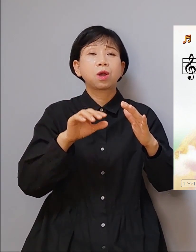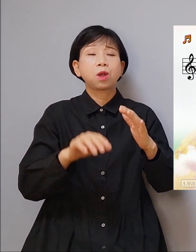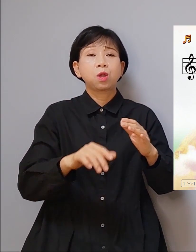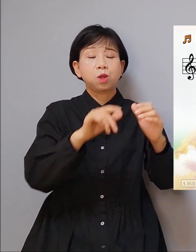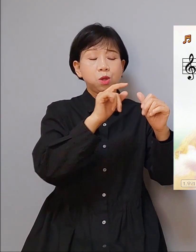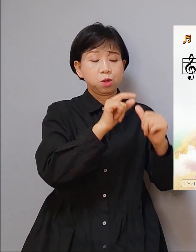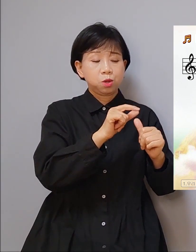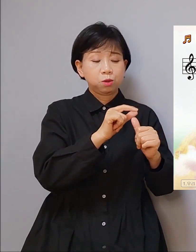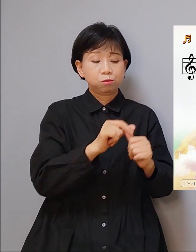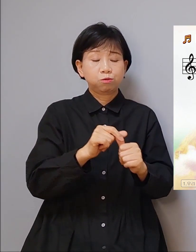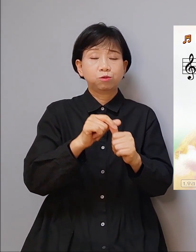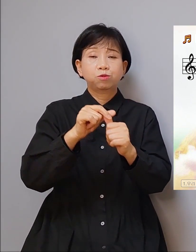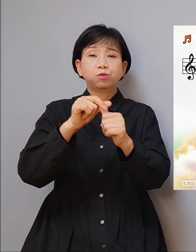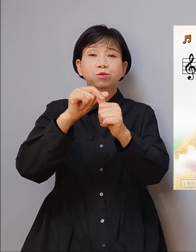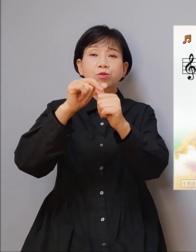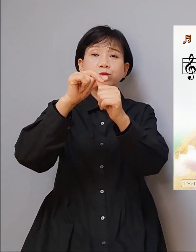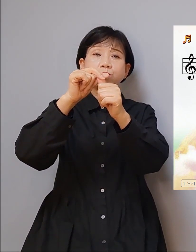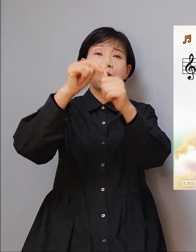방언에서